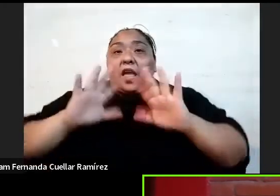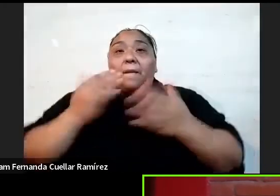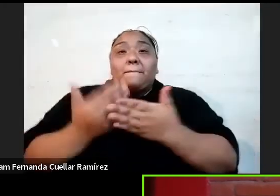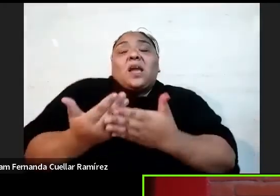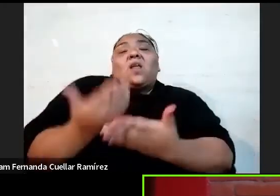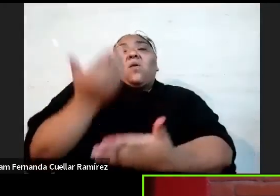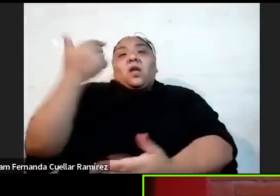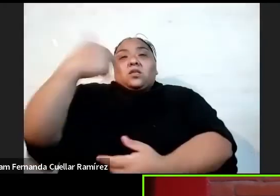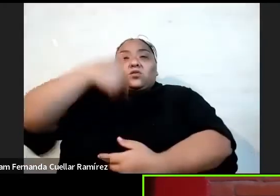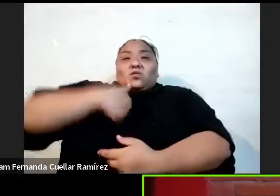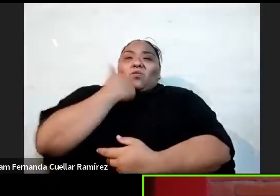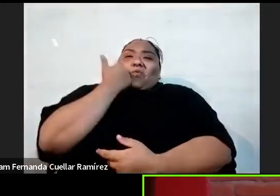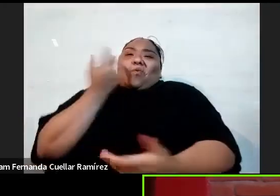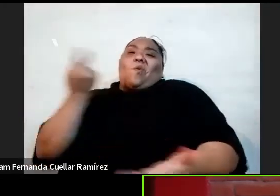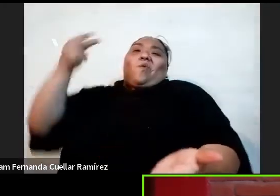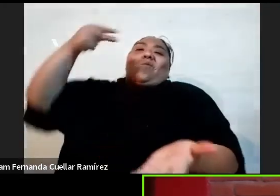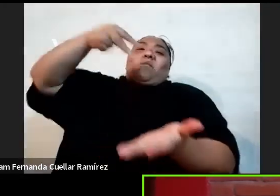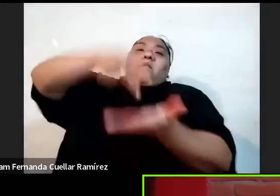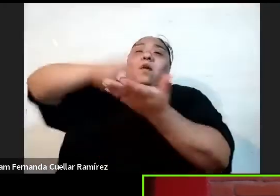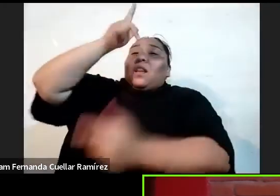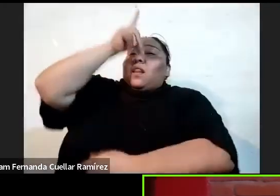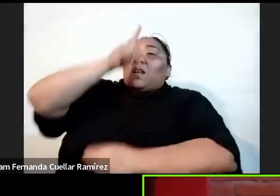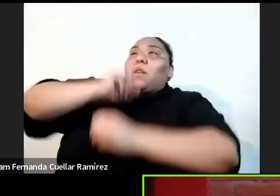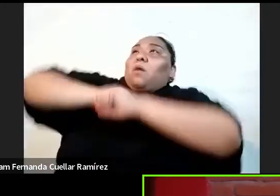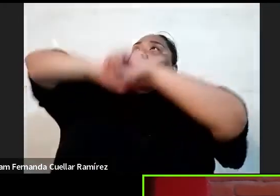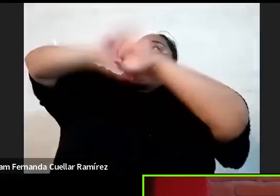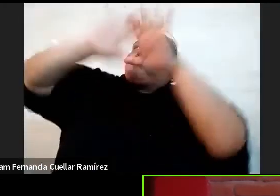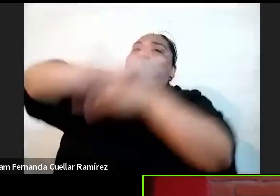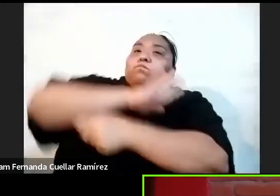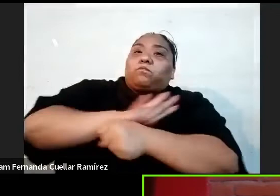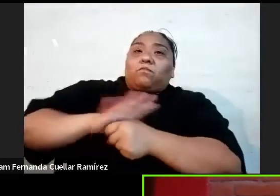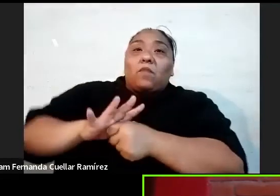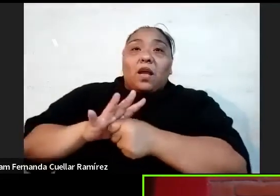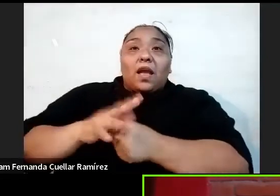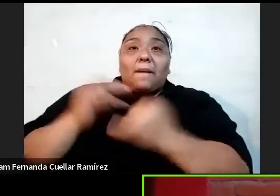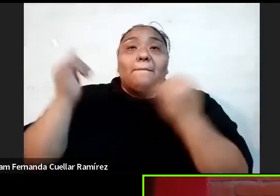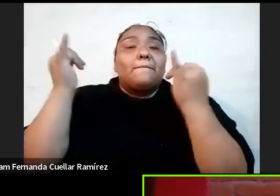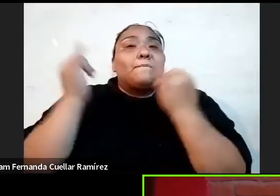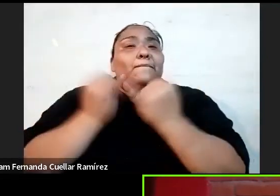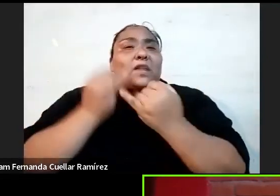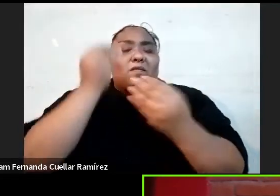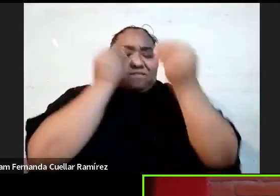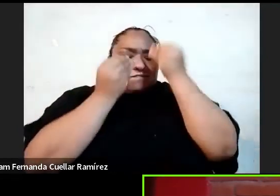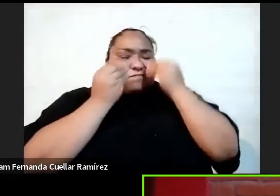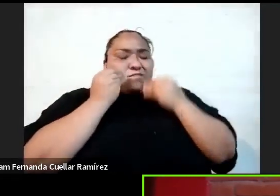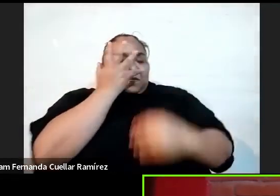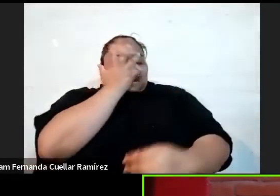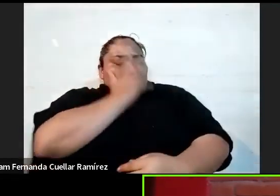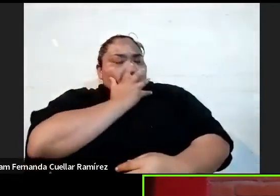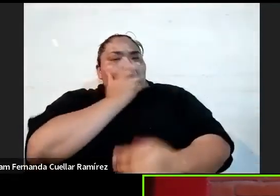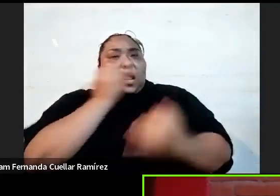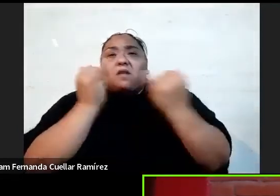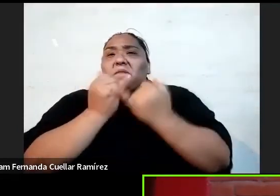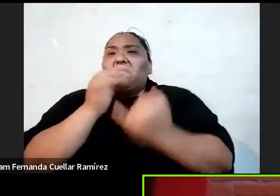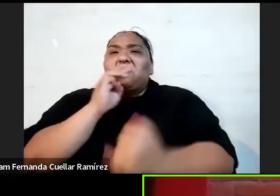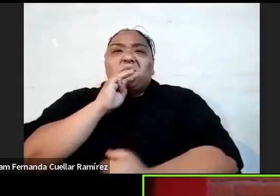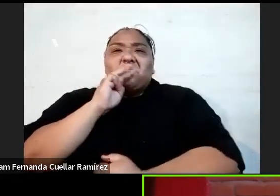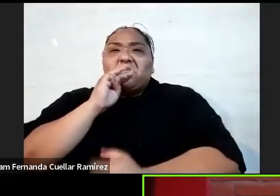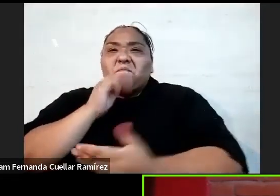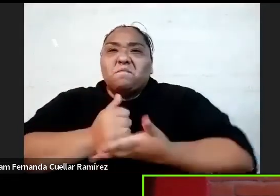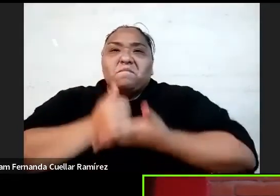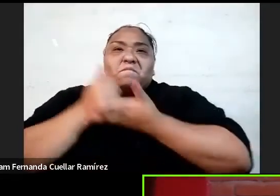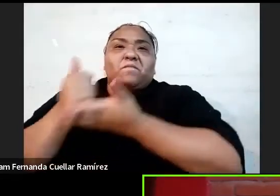luna llena, maquillar mis penas y las de mi madre también, volver a llorar tanto como cuando